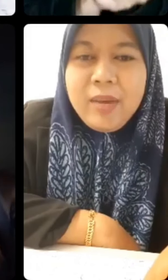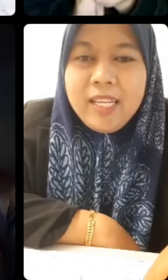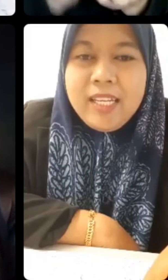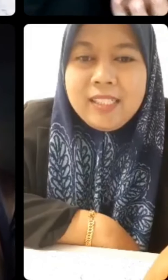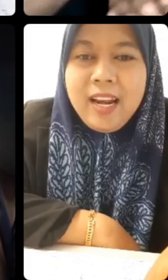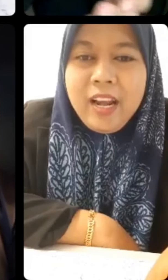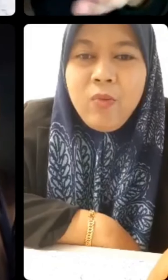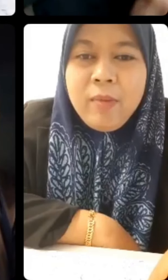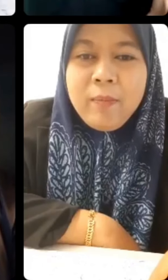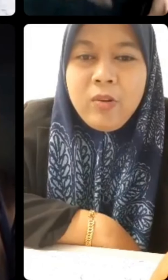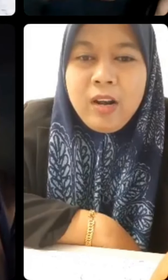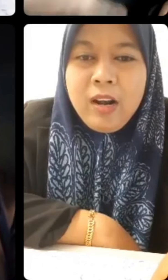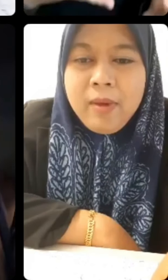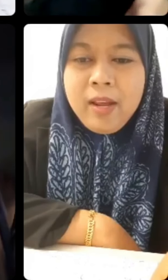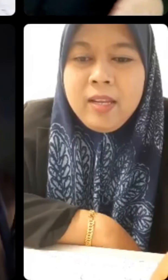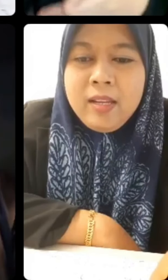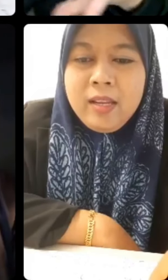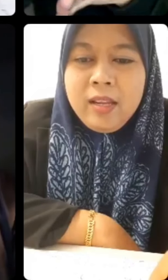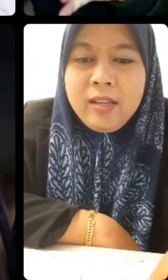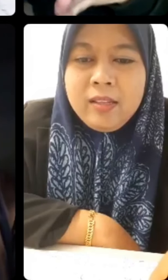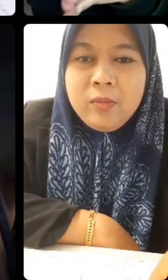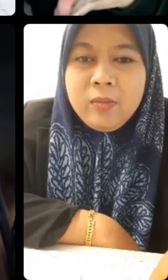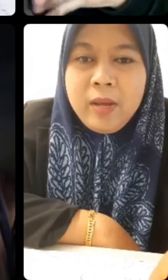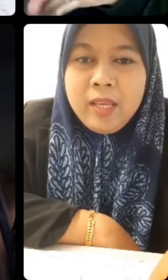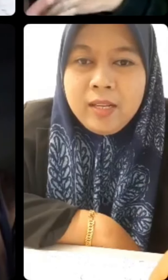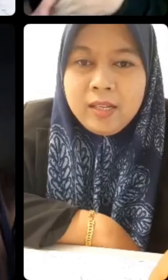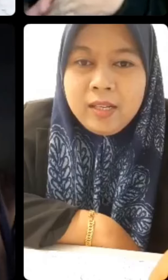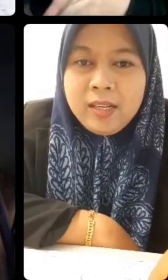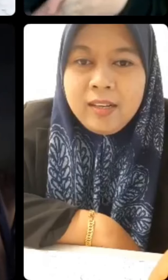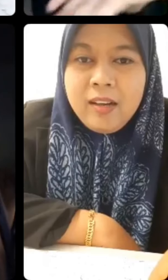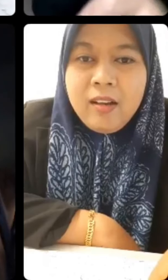Saya nak bagi kesedaran awam kepada orang ramai supaya